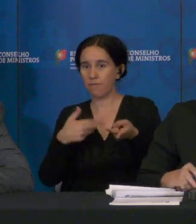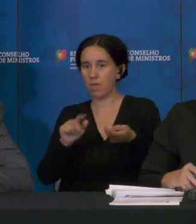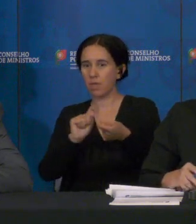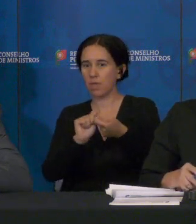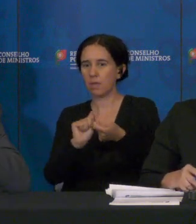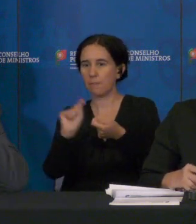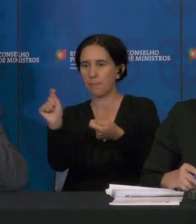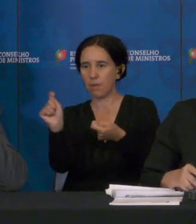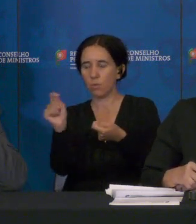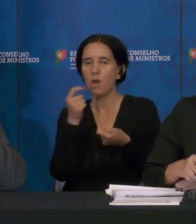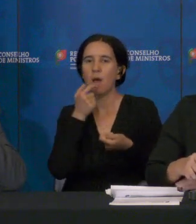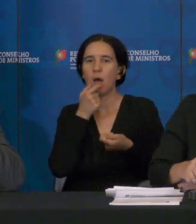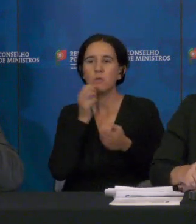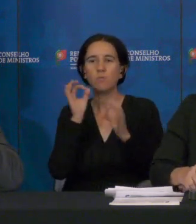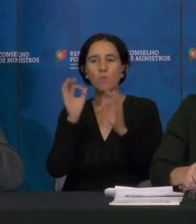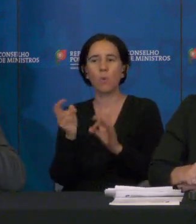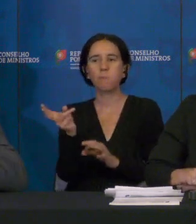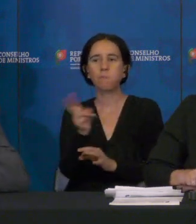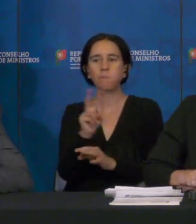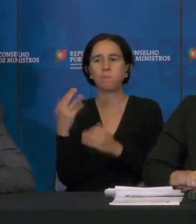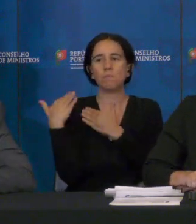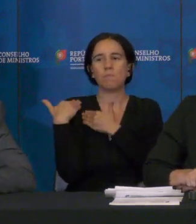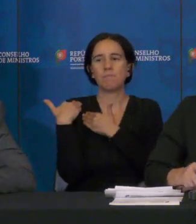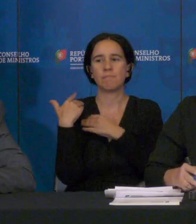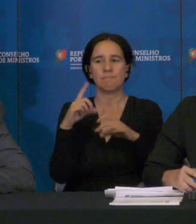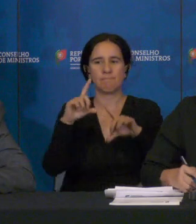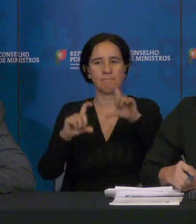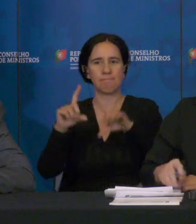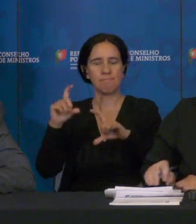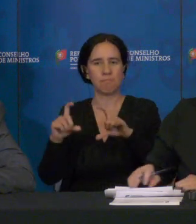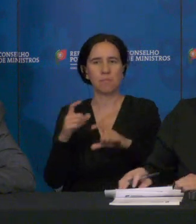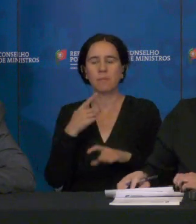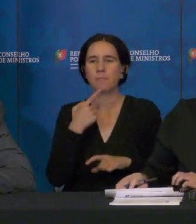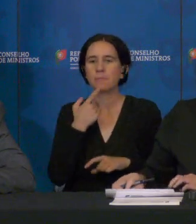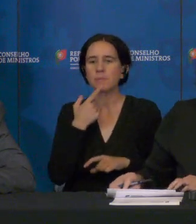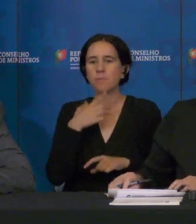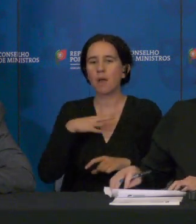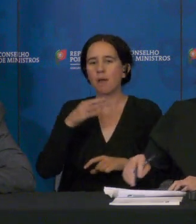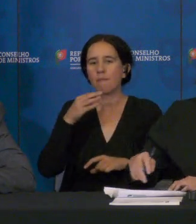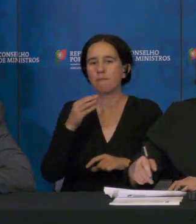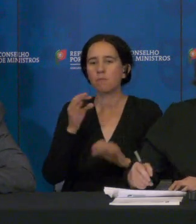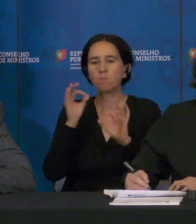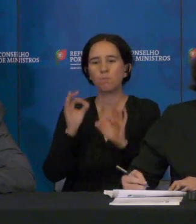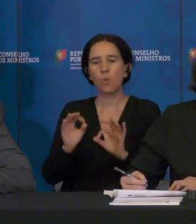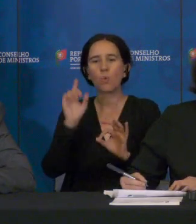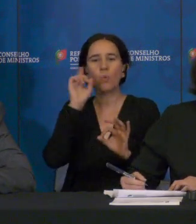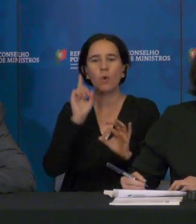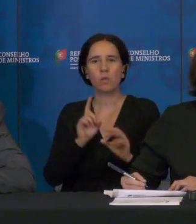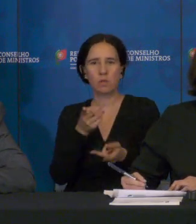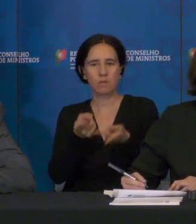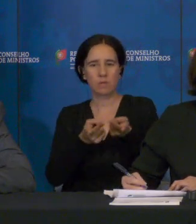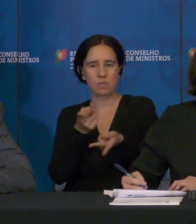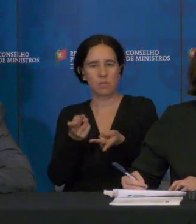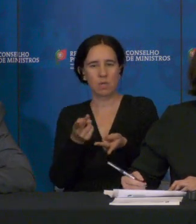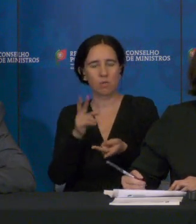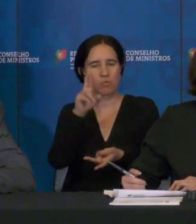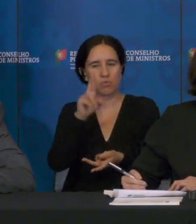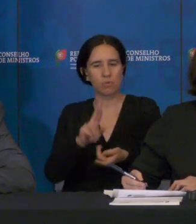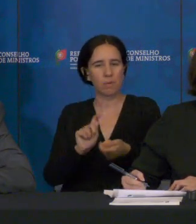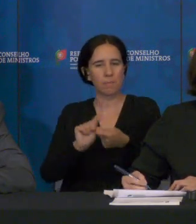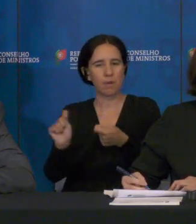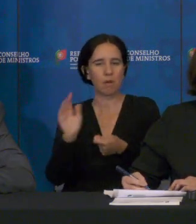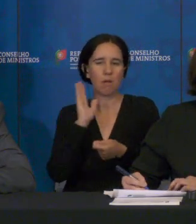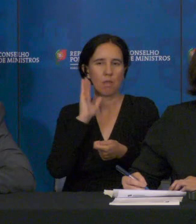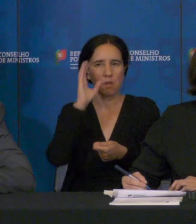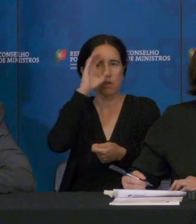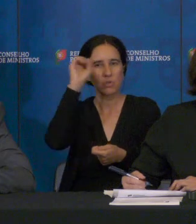pago quando for definido quem é que é o titular desta participação. Eu queria perceber quando é que estará pronta essa avaliação do dinheiro a pagar pelo